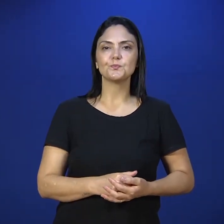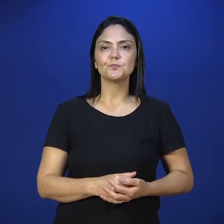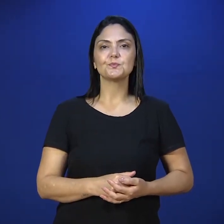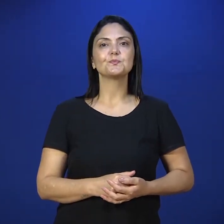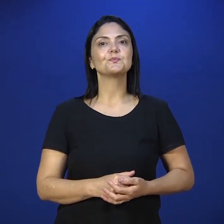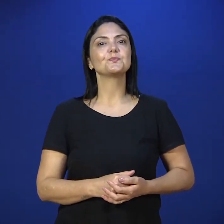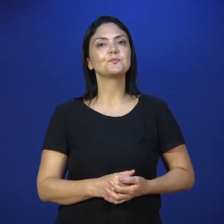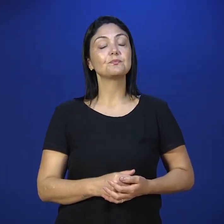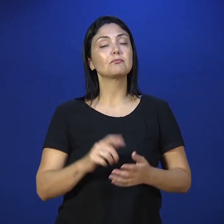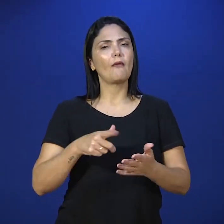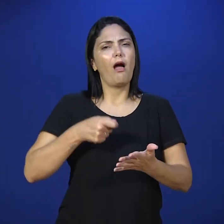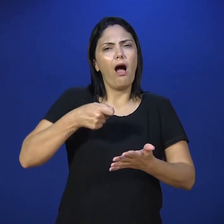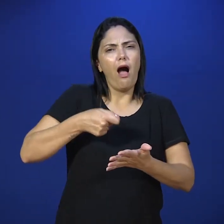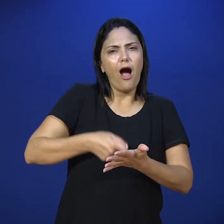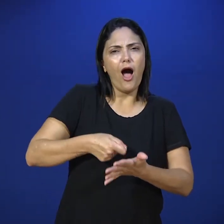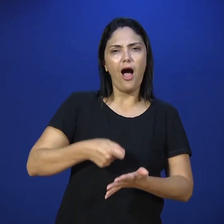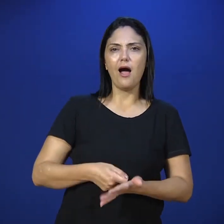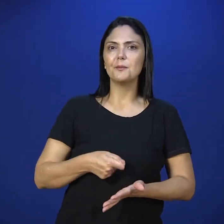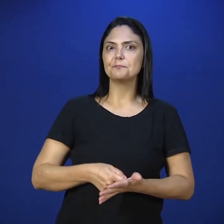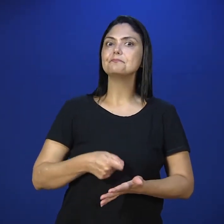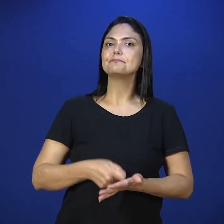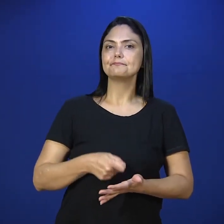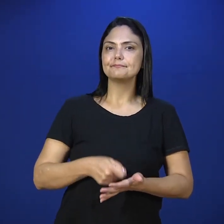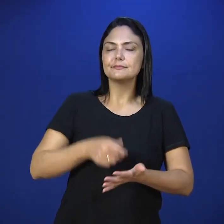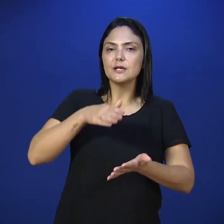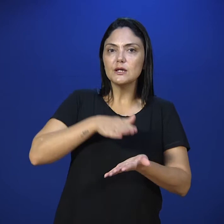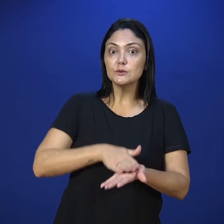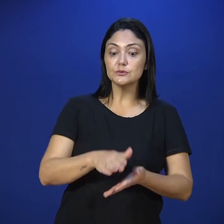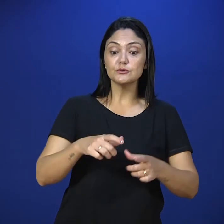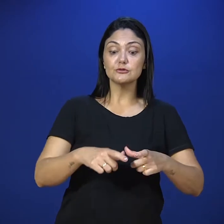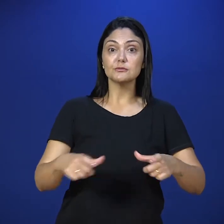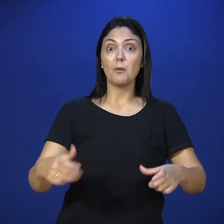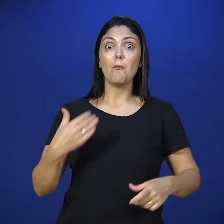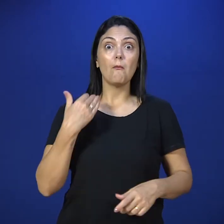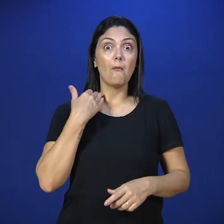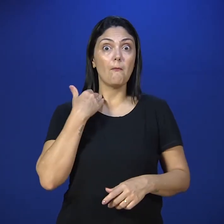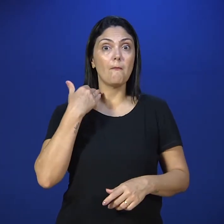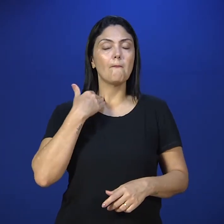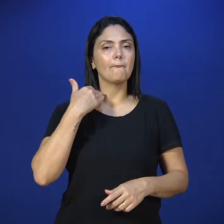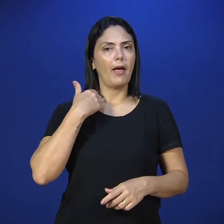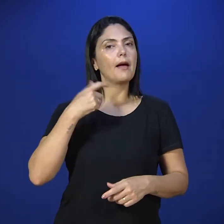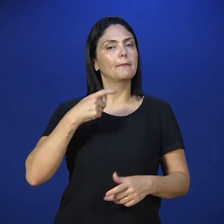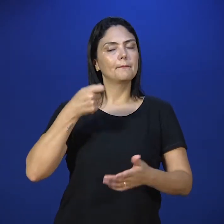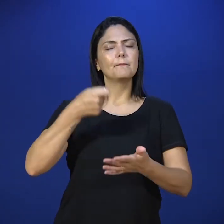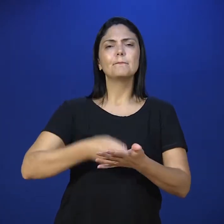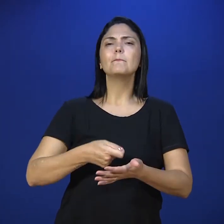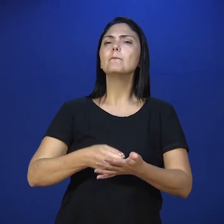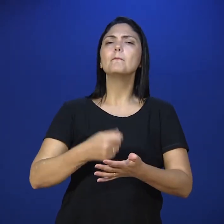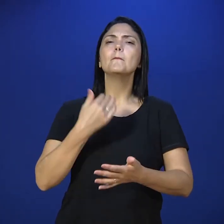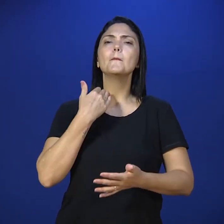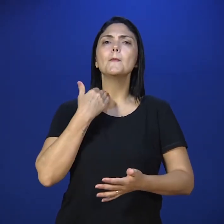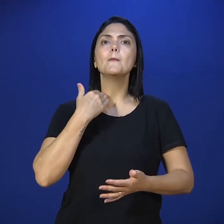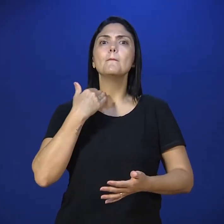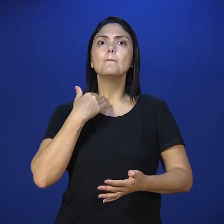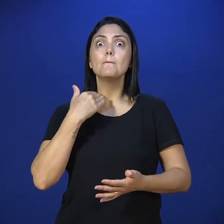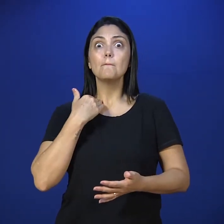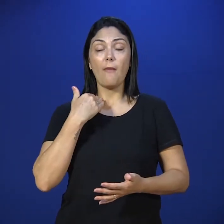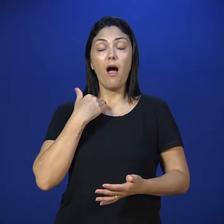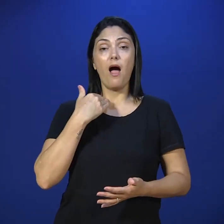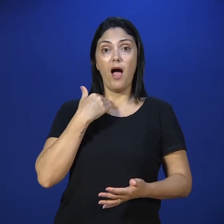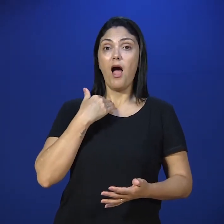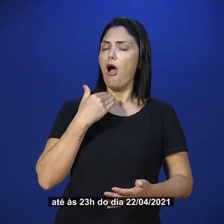1.1.1. É obrigação do candidato imprimir o boleto bancário, que deverá ser pago em qualquer banco integrante do sistema